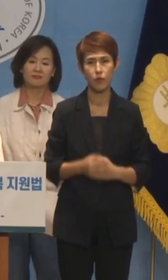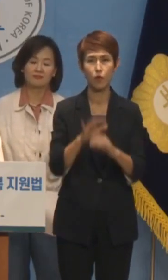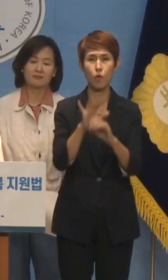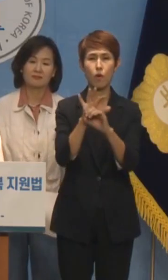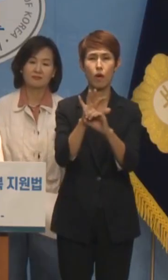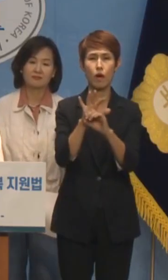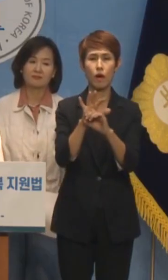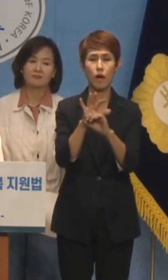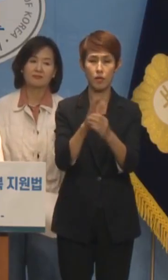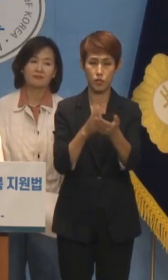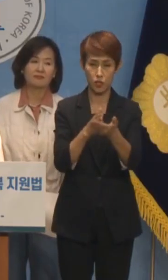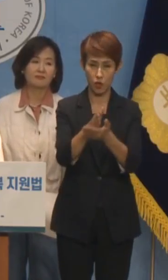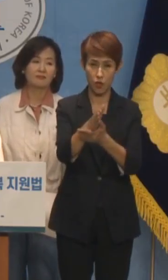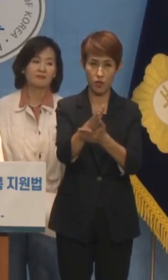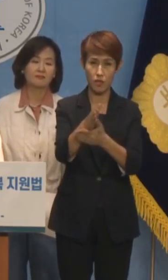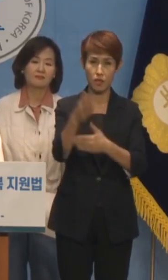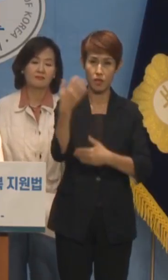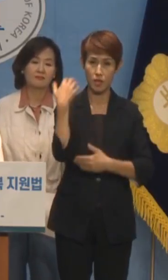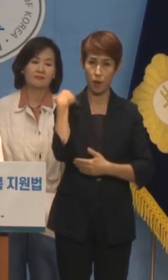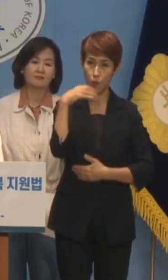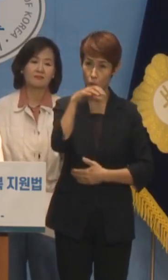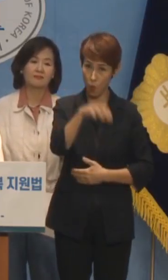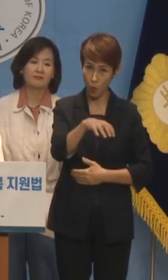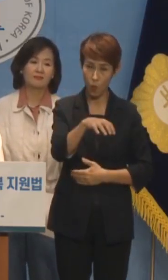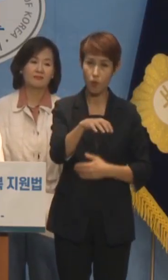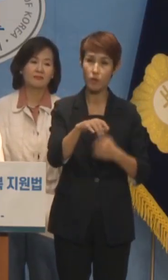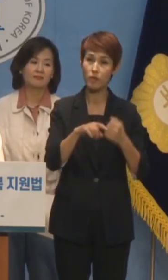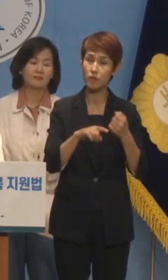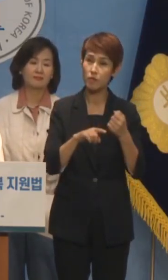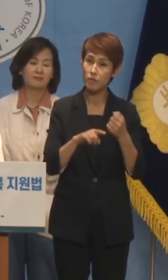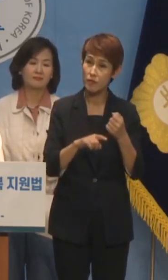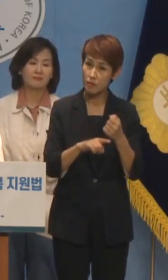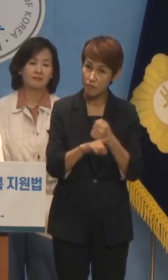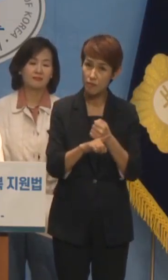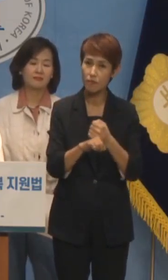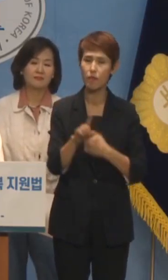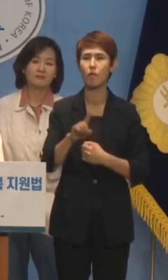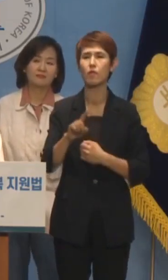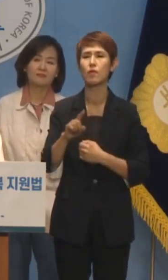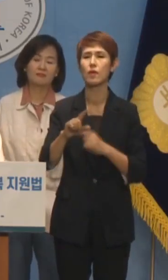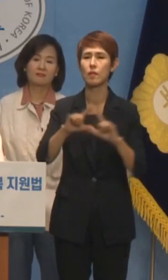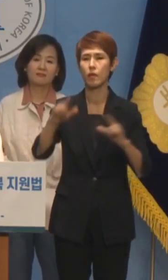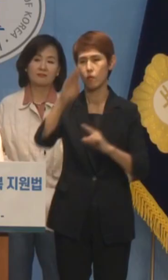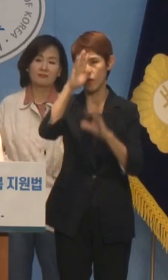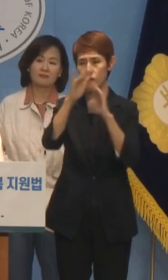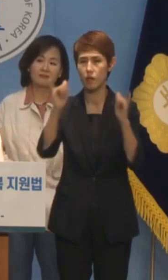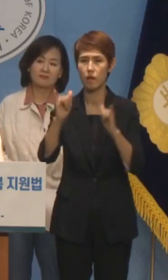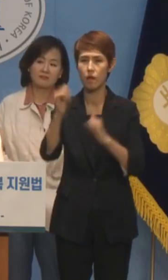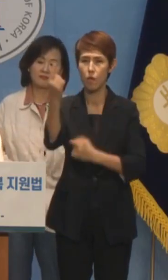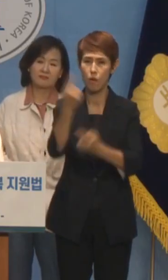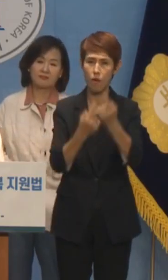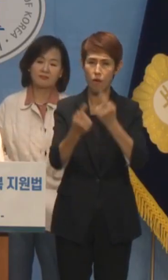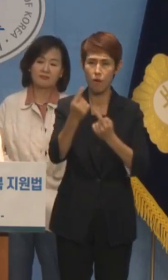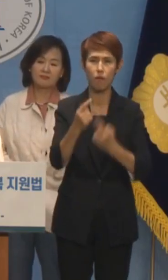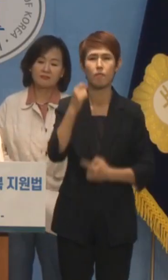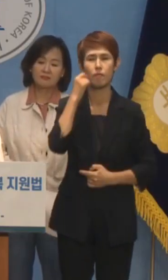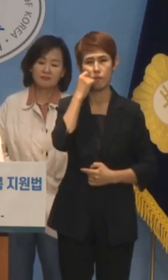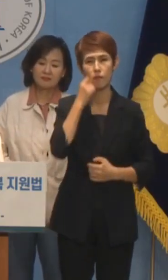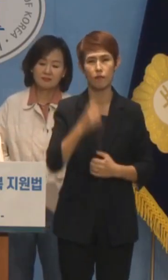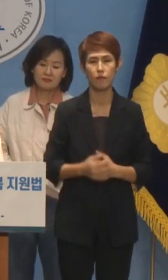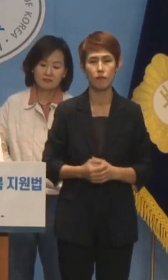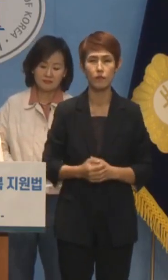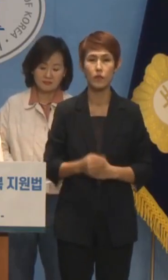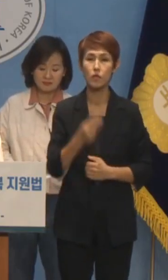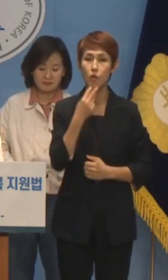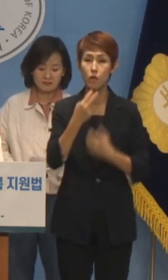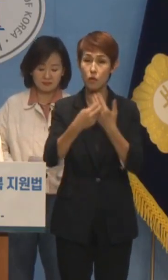코로나19 전담기관은 기존 일반 환자 이탈로 일반 진료 공백이 발생하였습니다. 서울의료원의